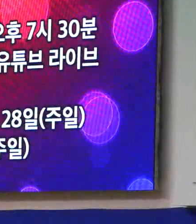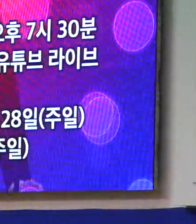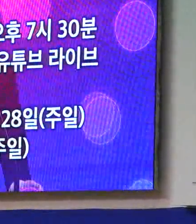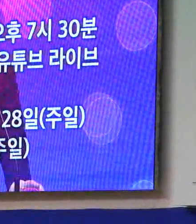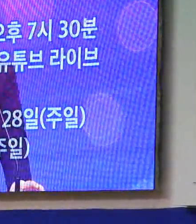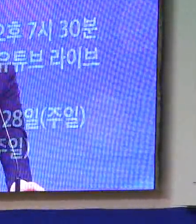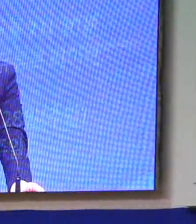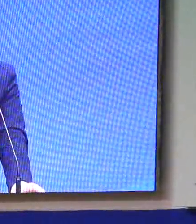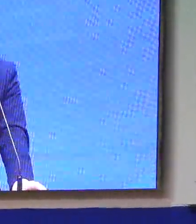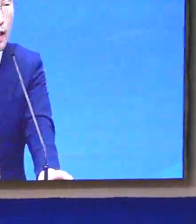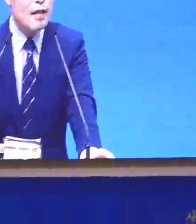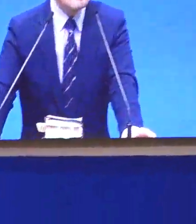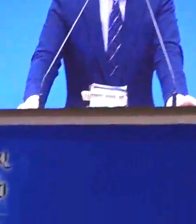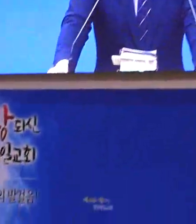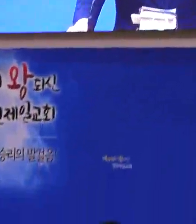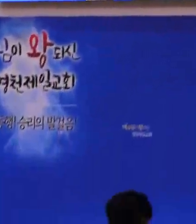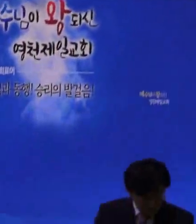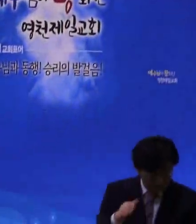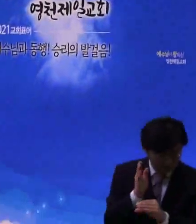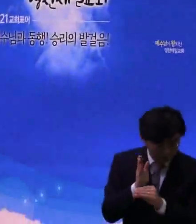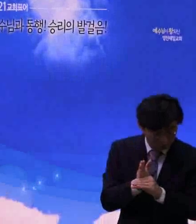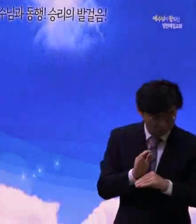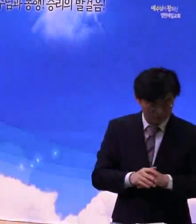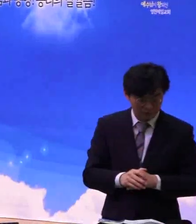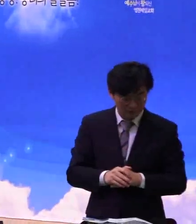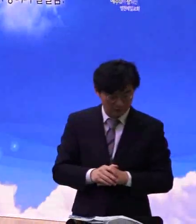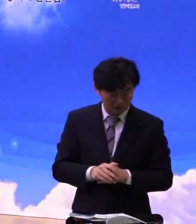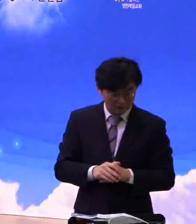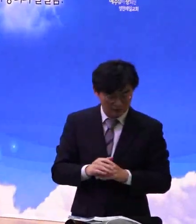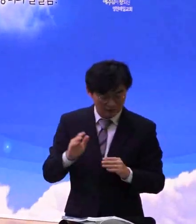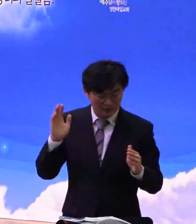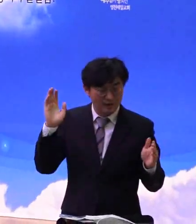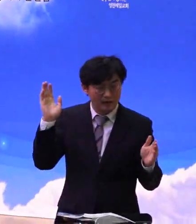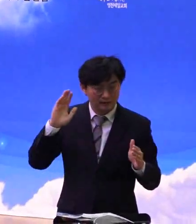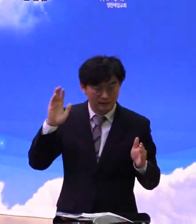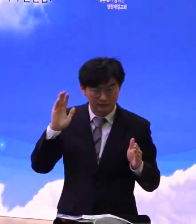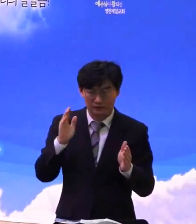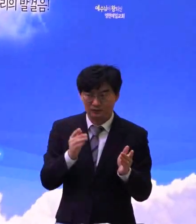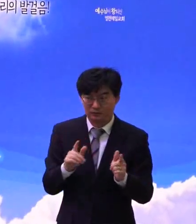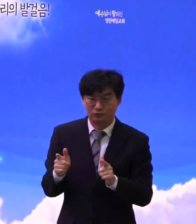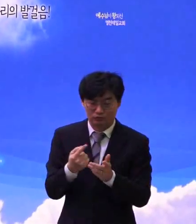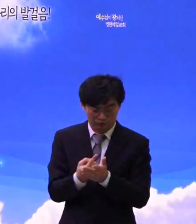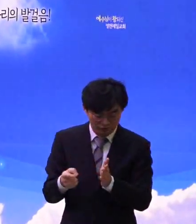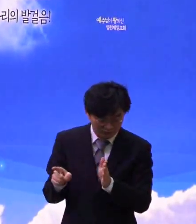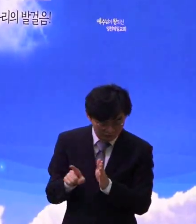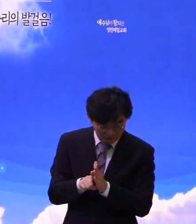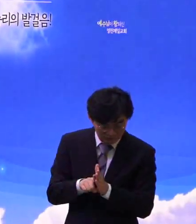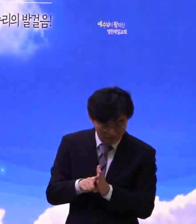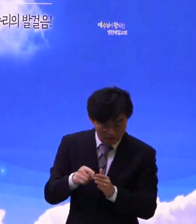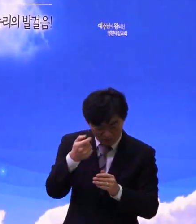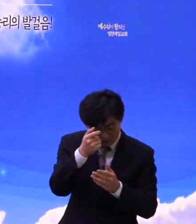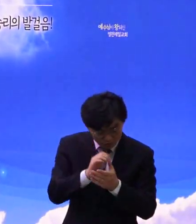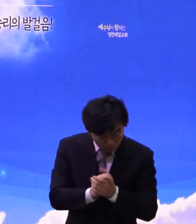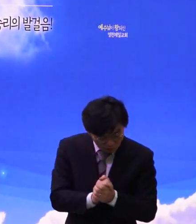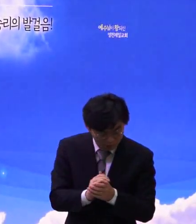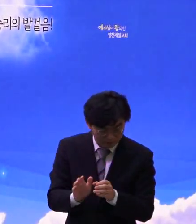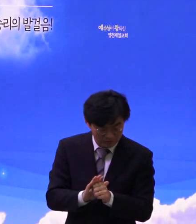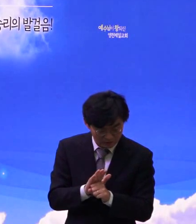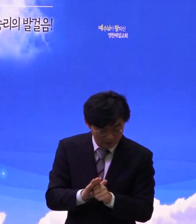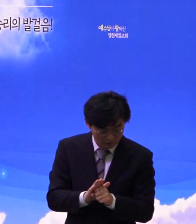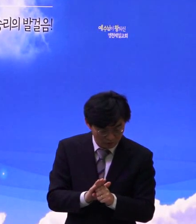교회에서 성장하고 자라가야 할 우리의 다음 세대에 대해서 여러분 항상 마음을 갖고 기도해 주시고 또 사랑해 주시면